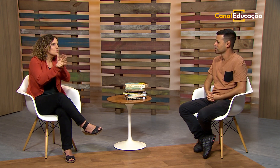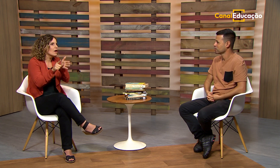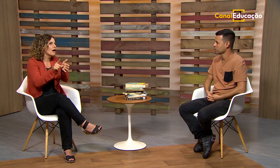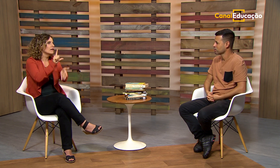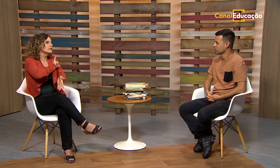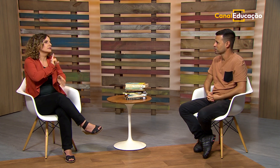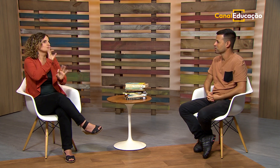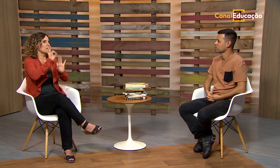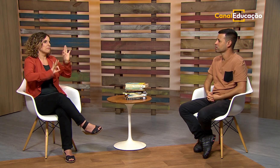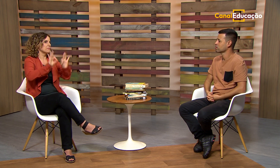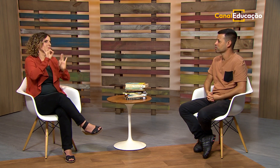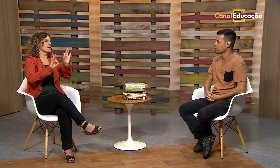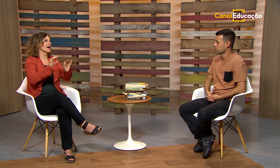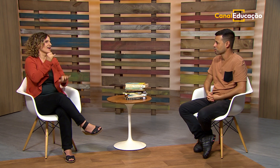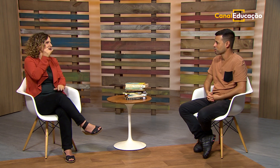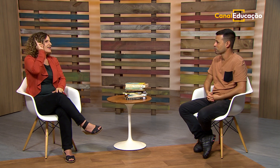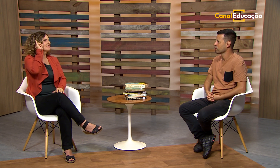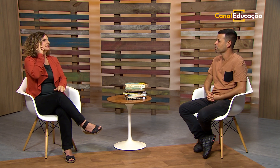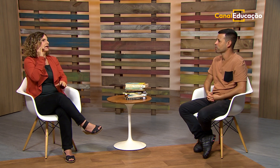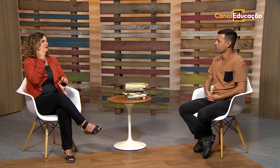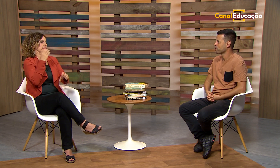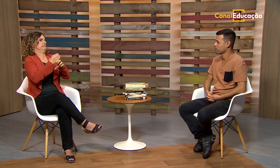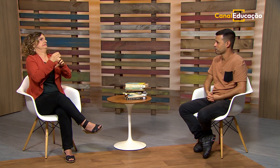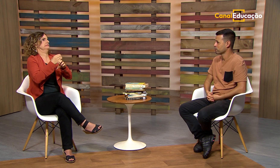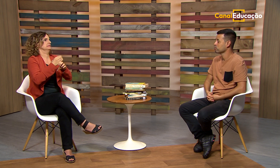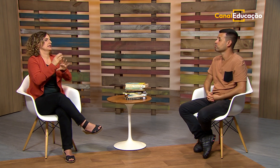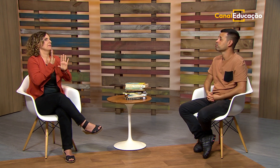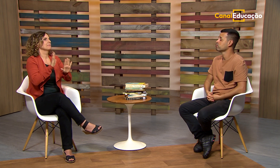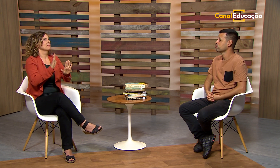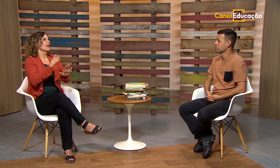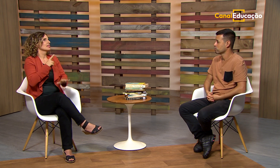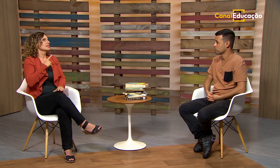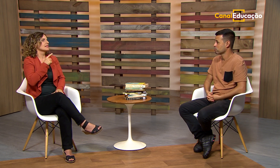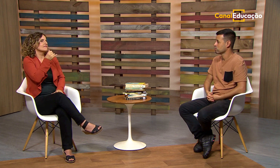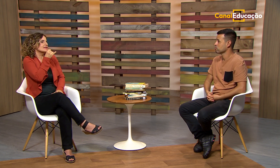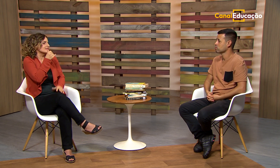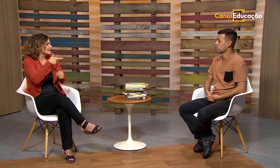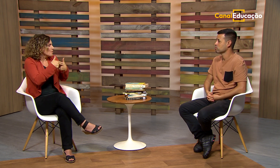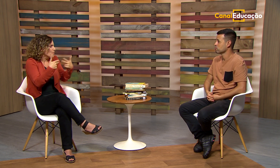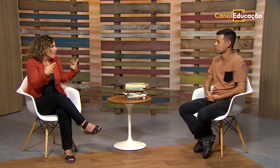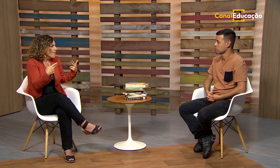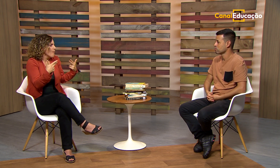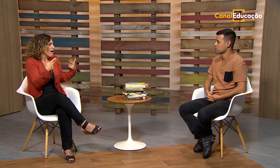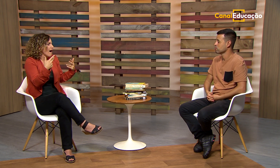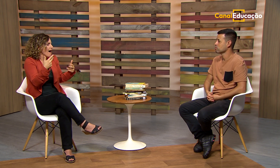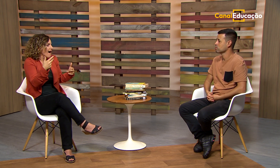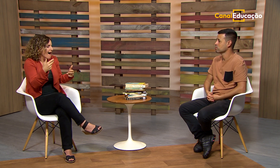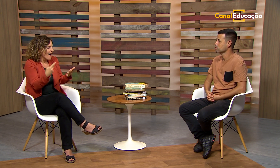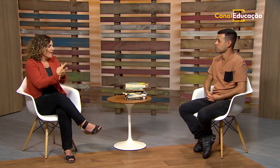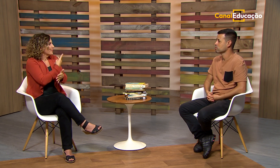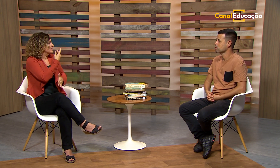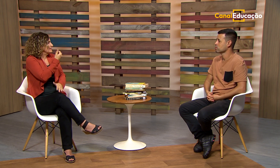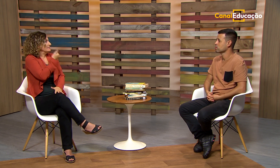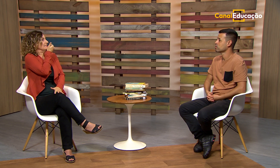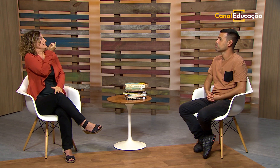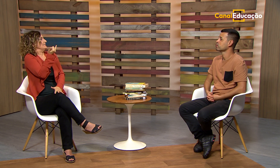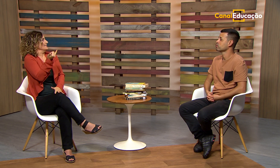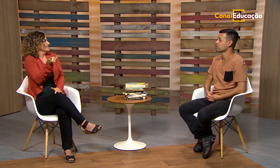com a pesquisa prévia e disponibilização de perguntas para os convidados, teve algum fato que tenha saído fora do